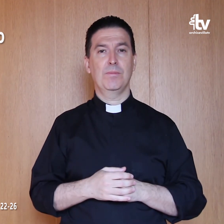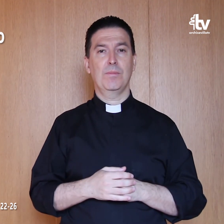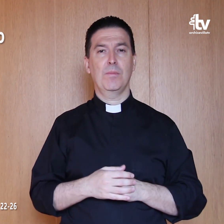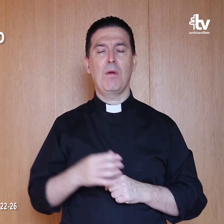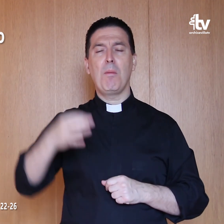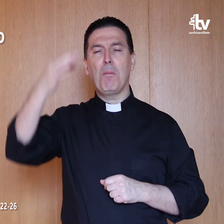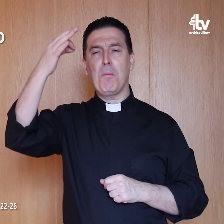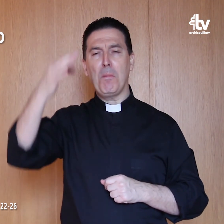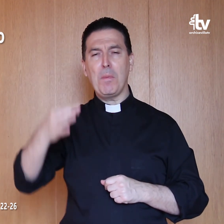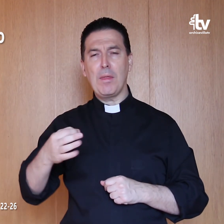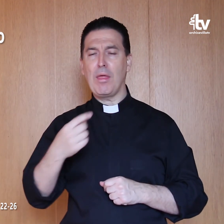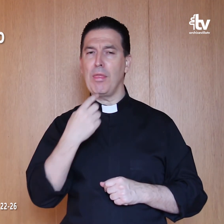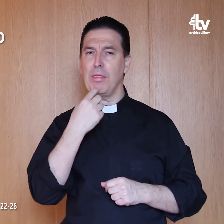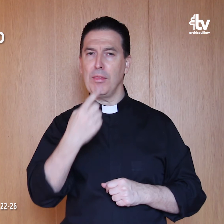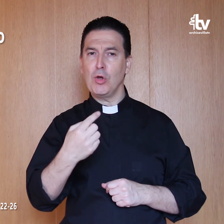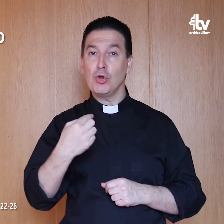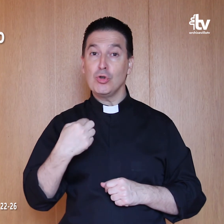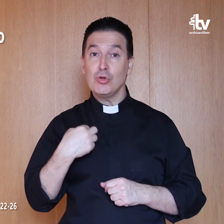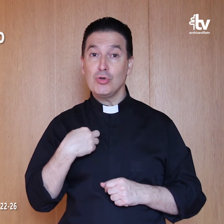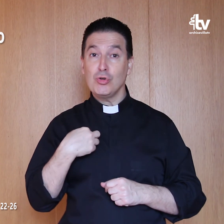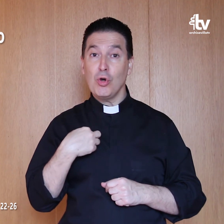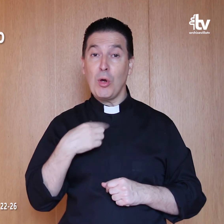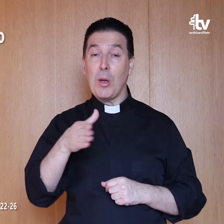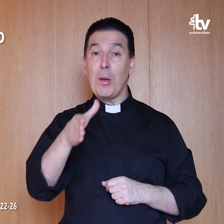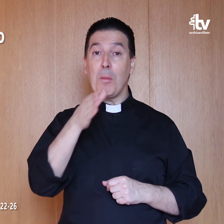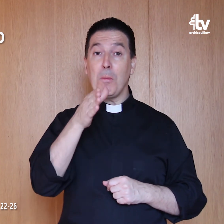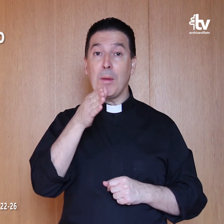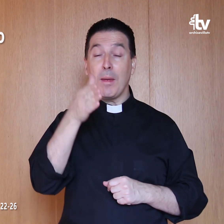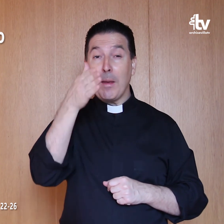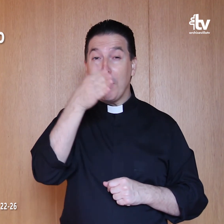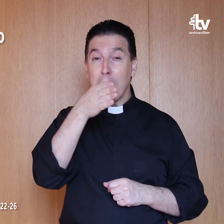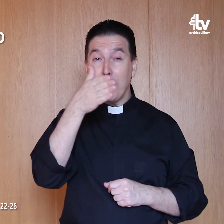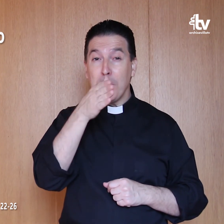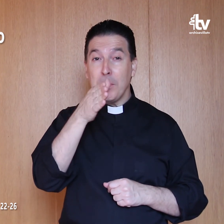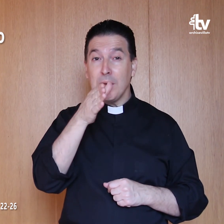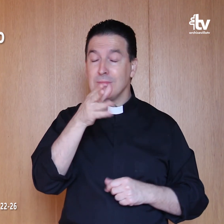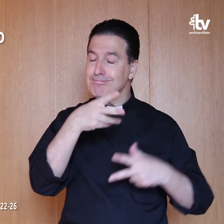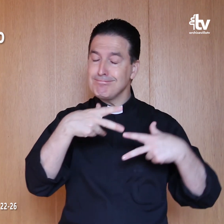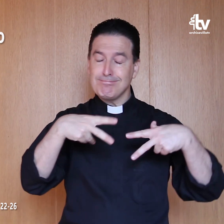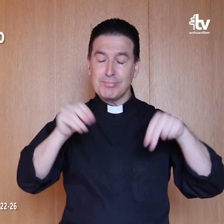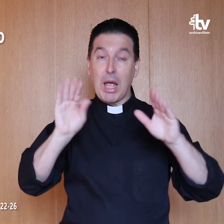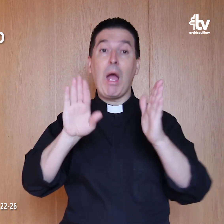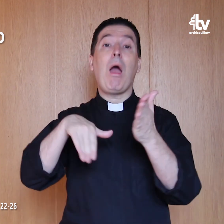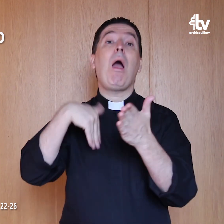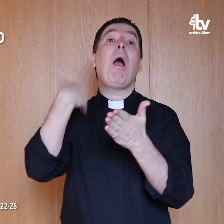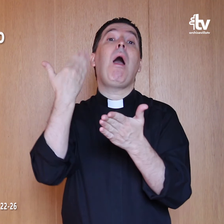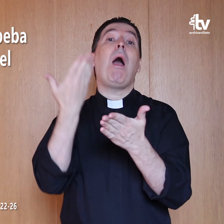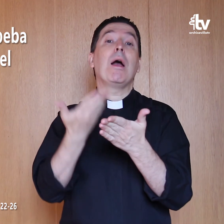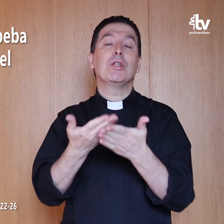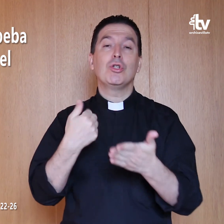En verdad os digo, que no volveré a beber del fruto de la vid hasta el día